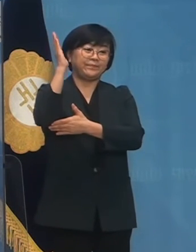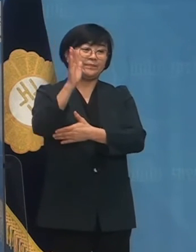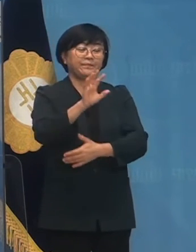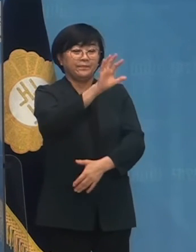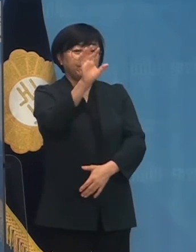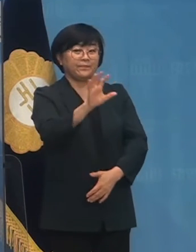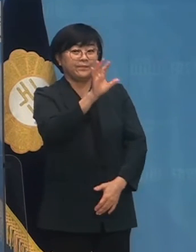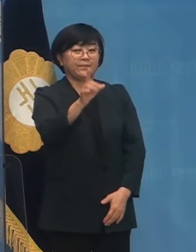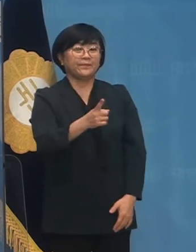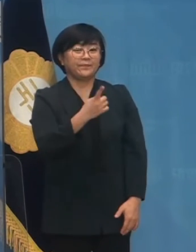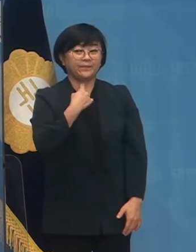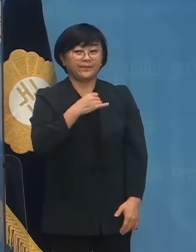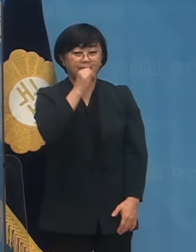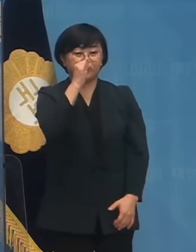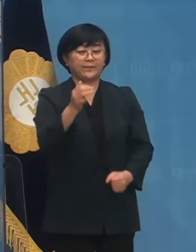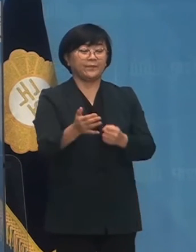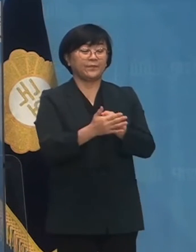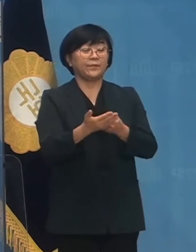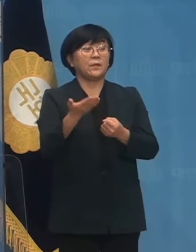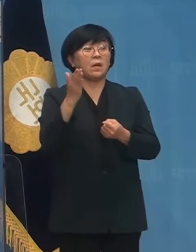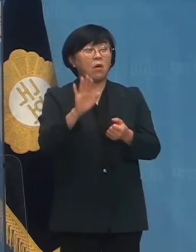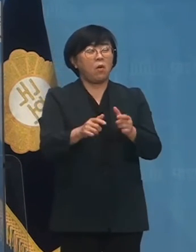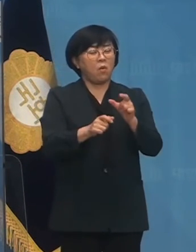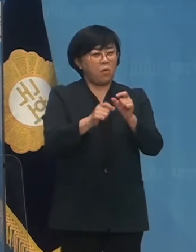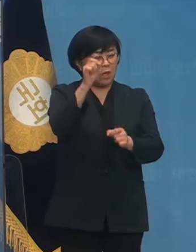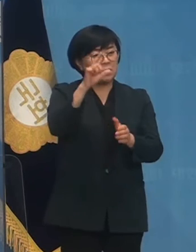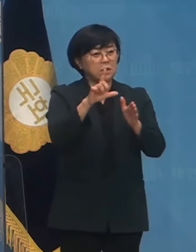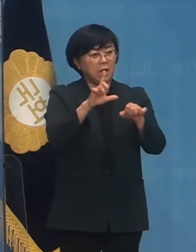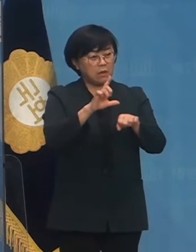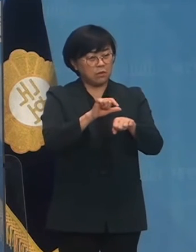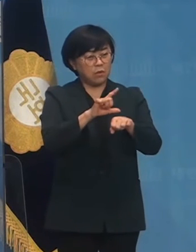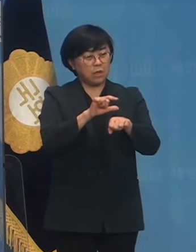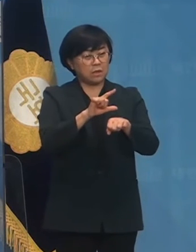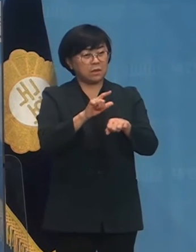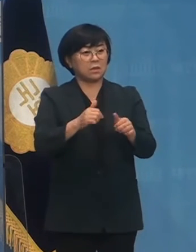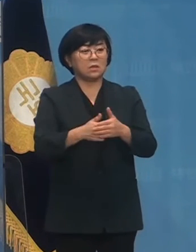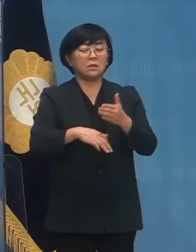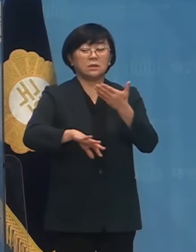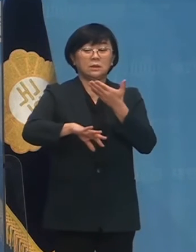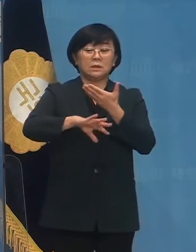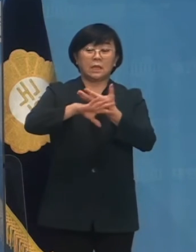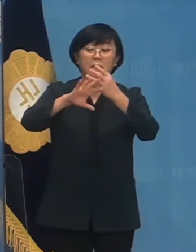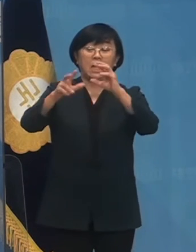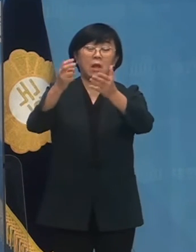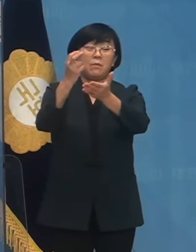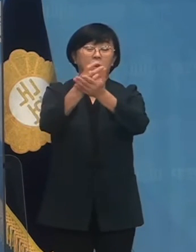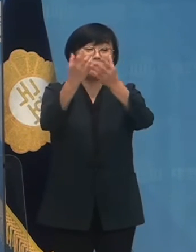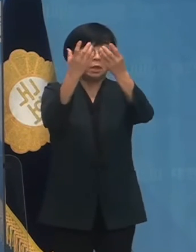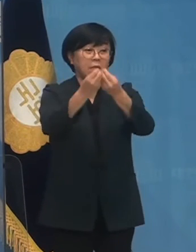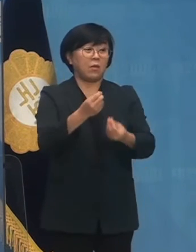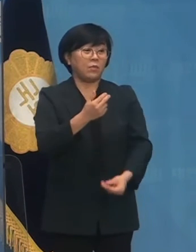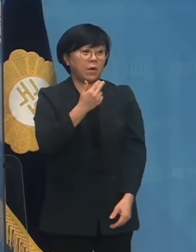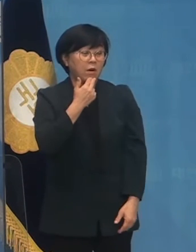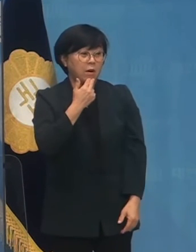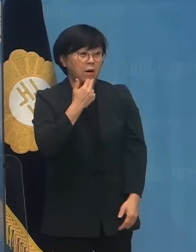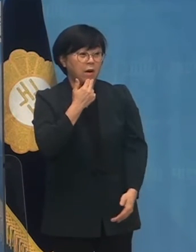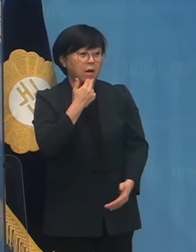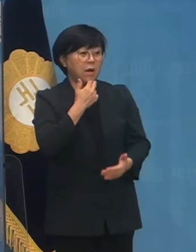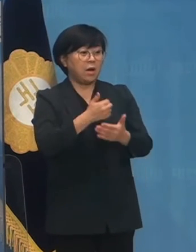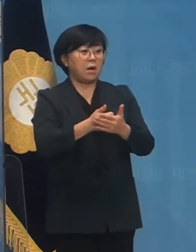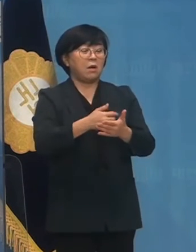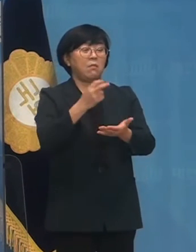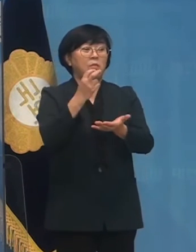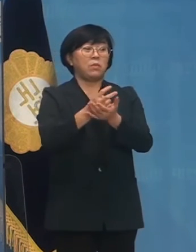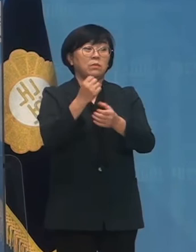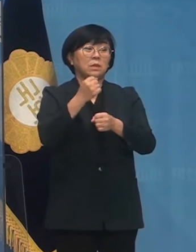했었고, 그런 오랜 기간 동안 다른 나라의 법 사례가 없기 때문에 보상법을 만들